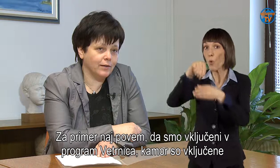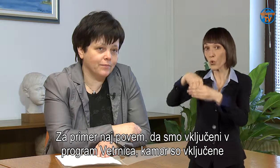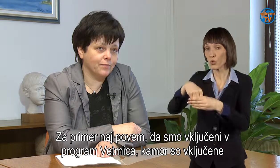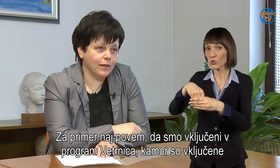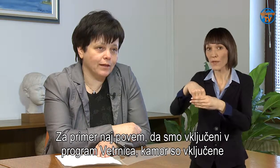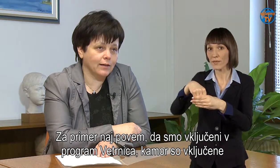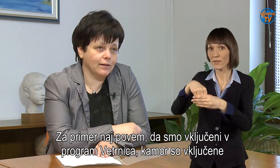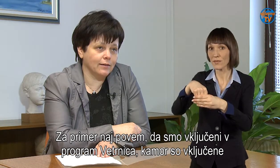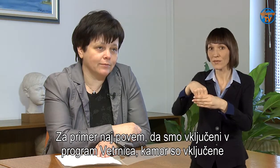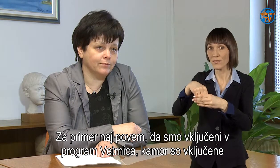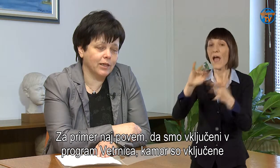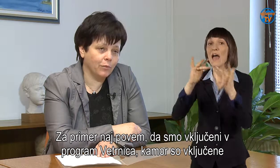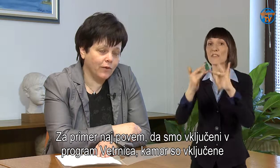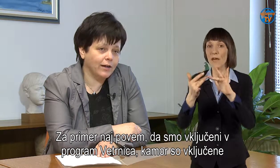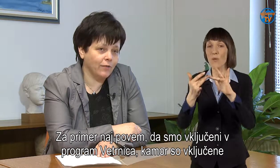v